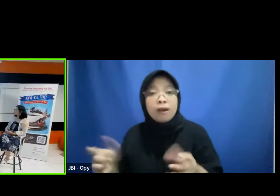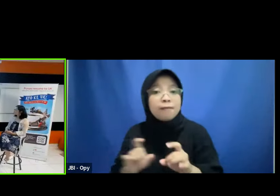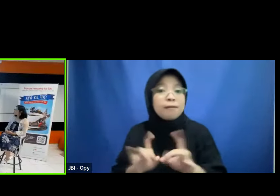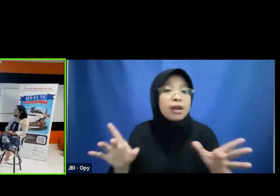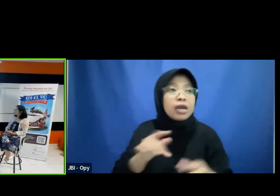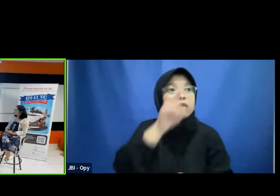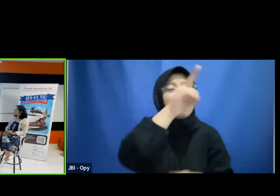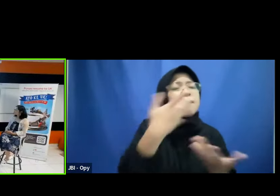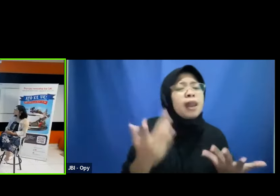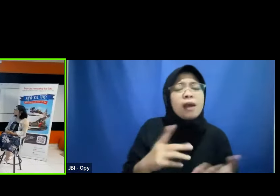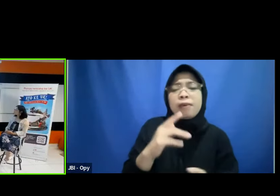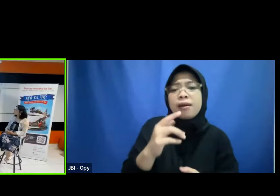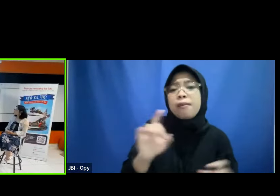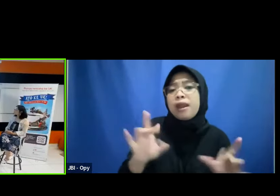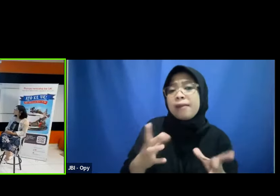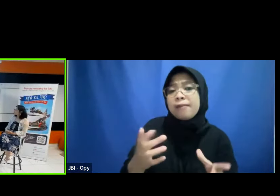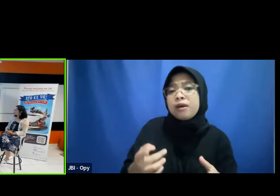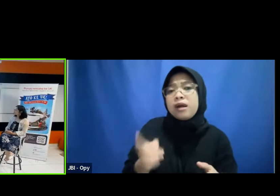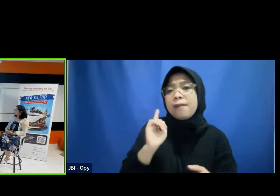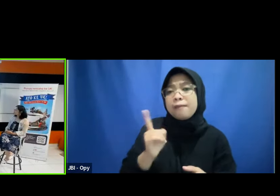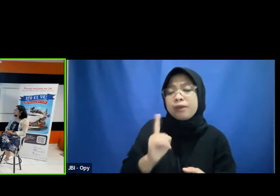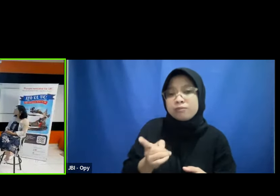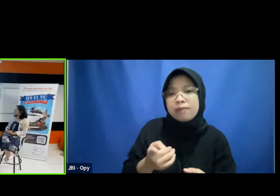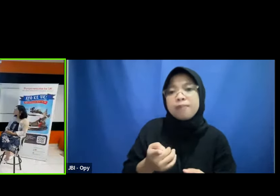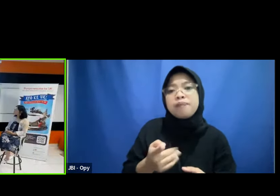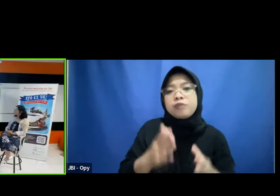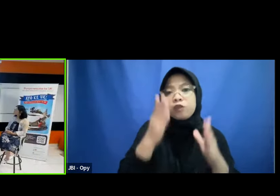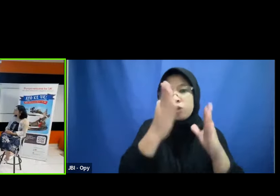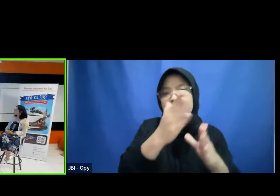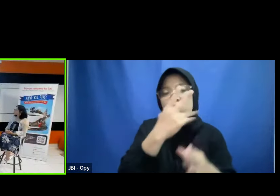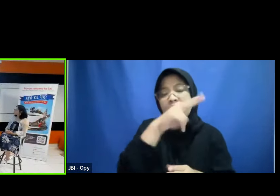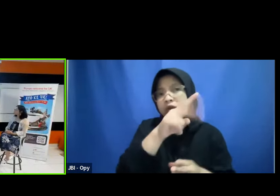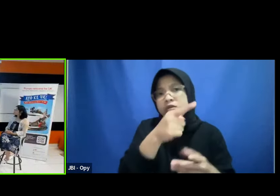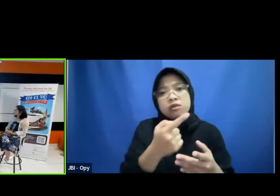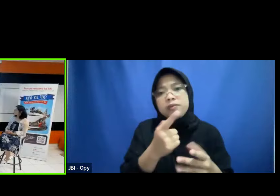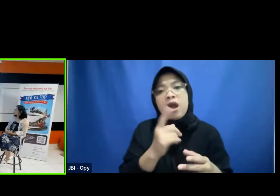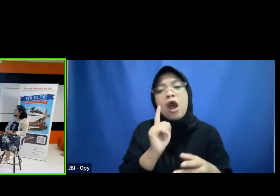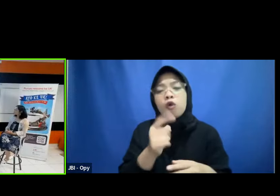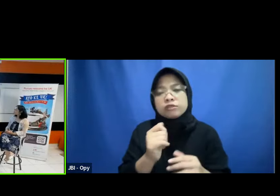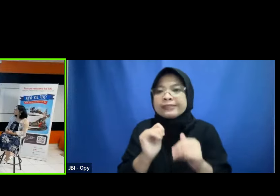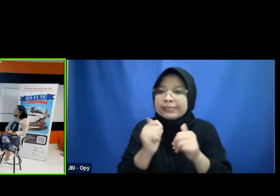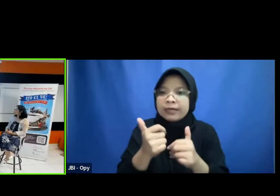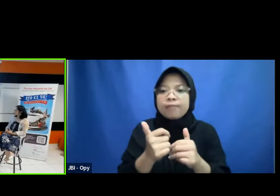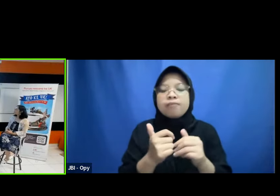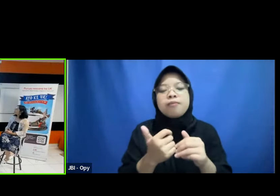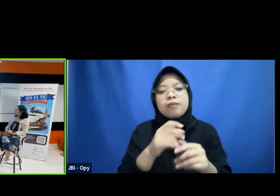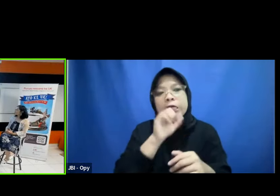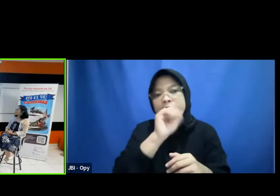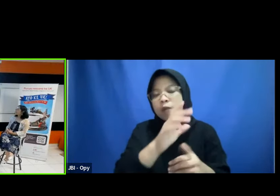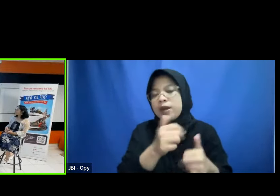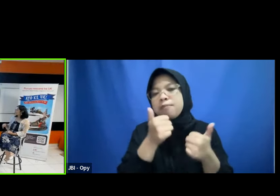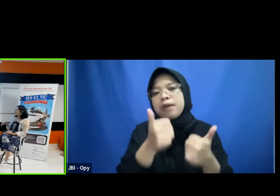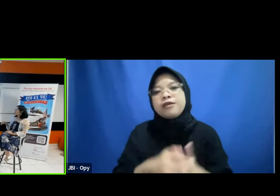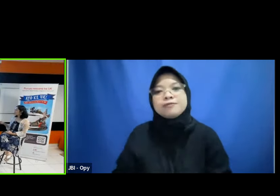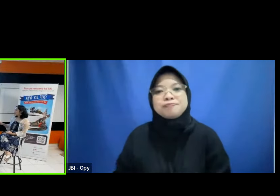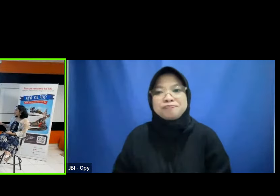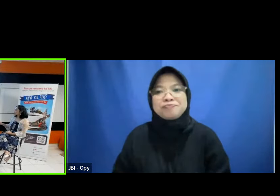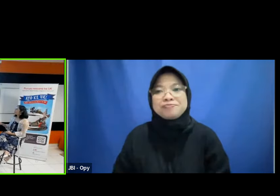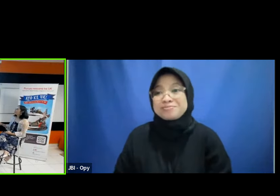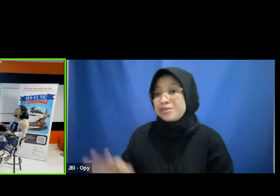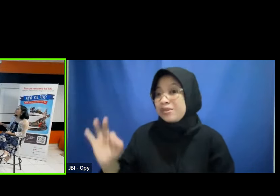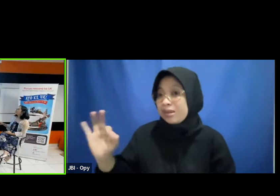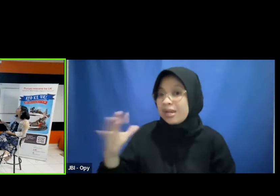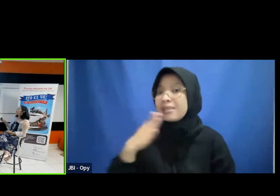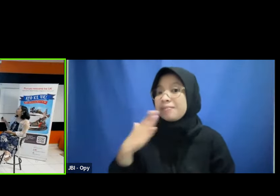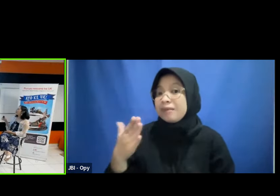dan kenapa sih di F aku ini lebih beneficial kalau aku ngambil di luar itu kalian pastiya harus persiapkan dengan baik gitu oke Thank you